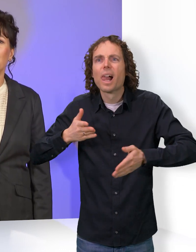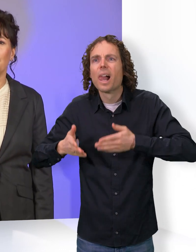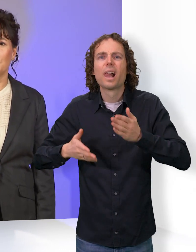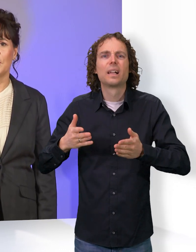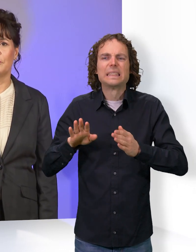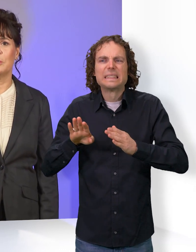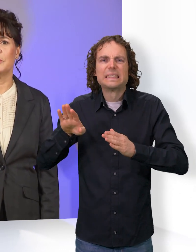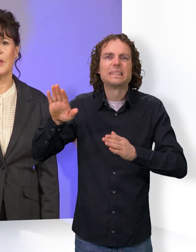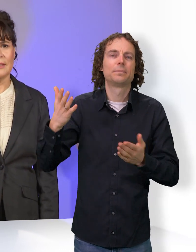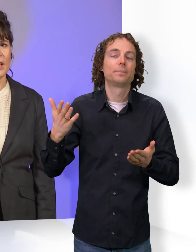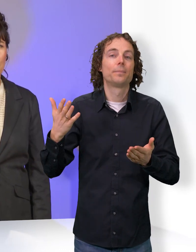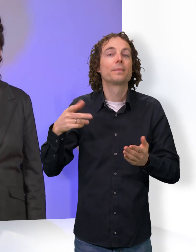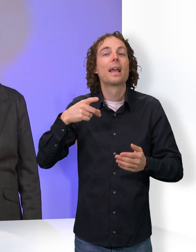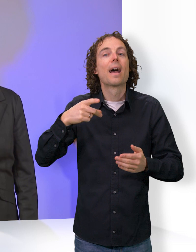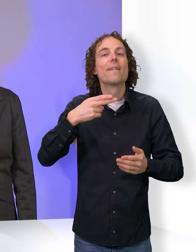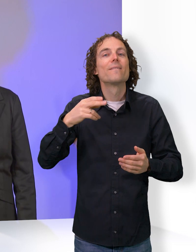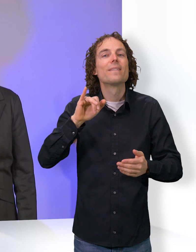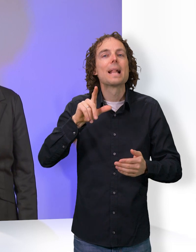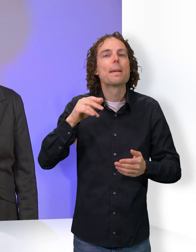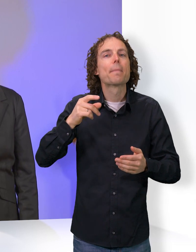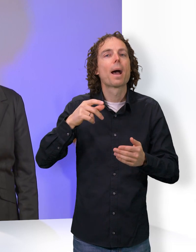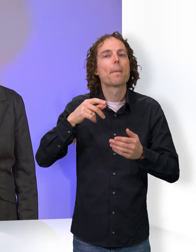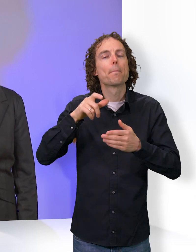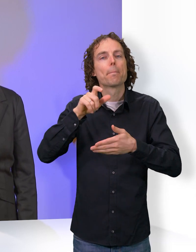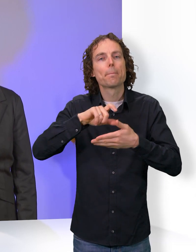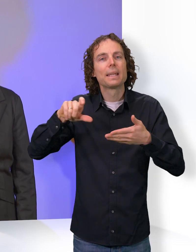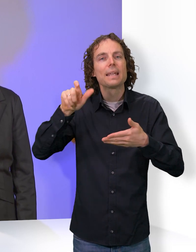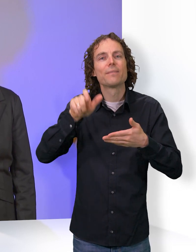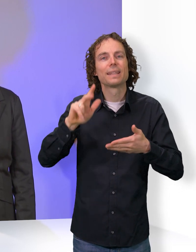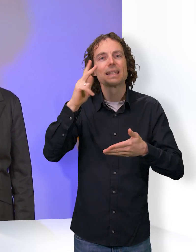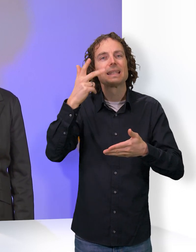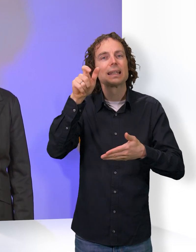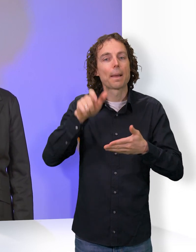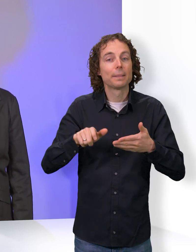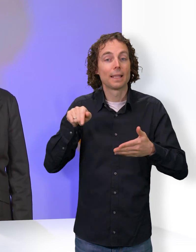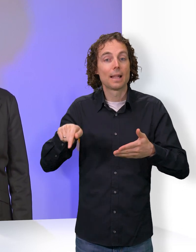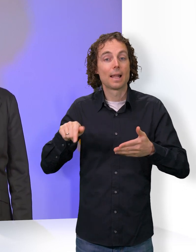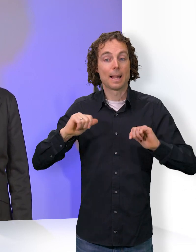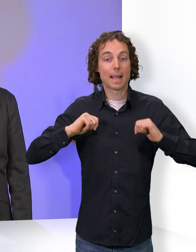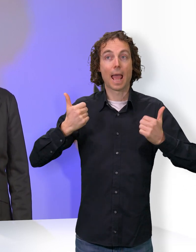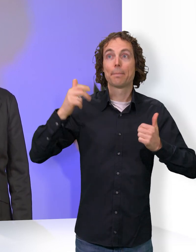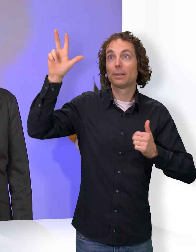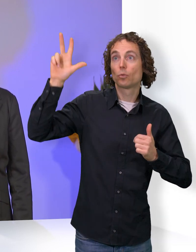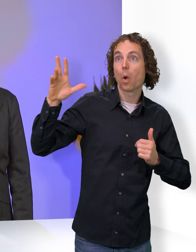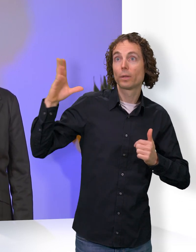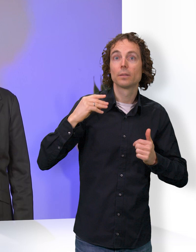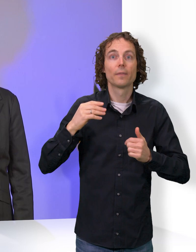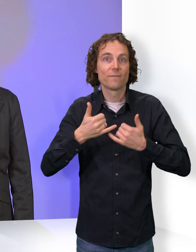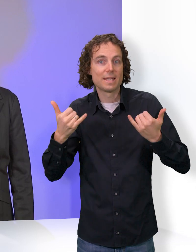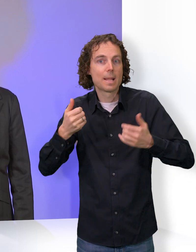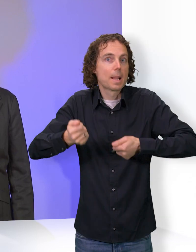Im Philipperbrief im 3. Kapitel wird unser Leben mit Gott mit einem Lauf verglichen. Da schreibt